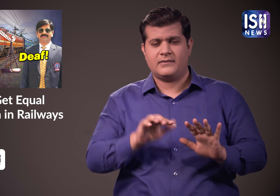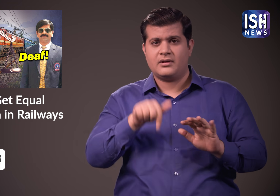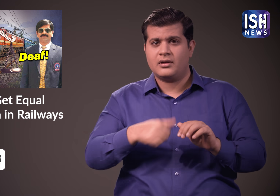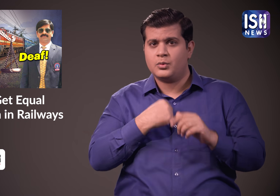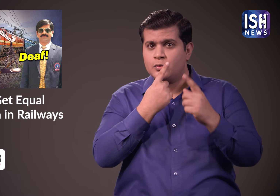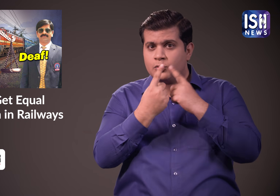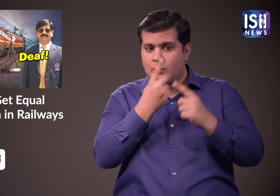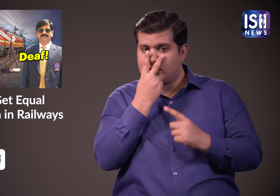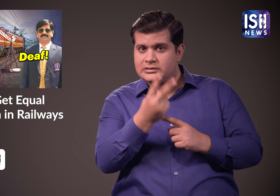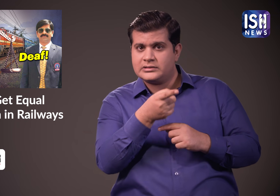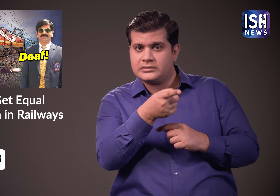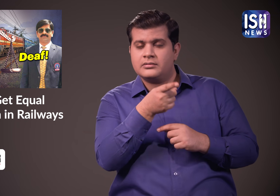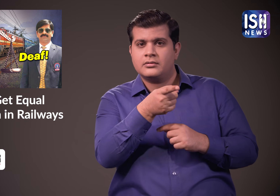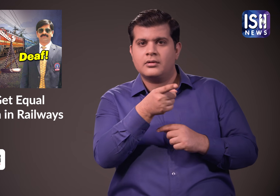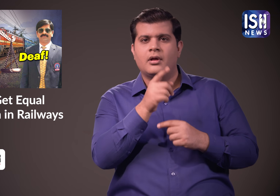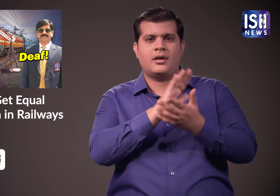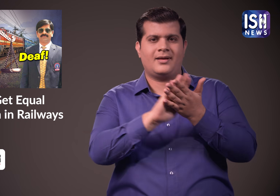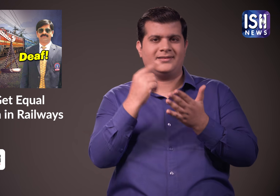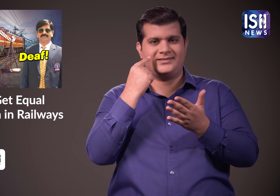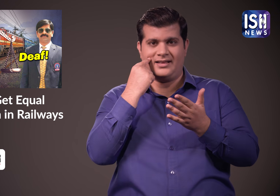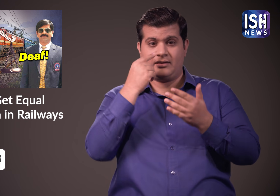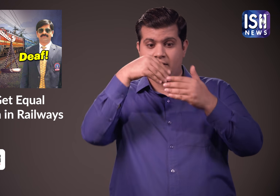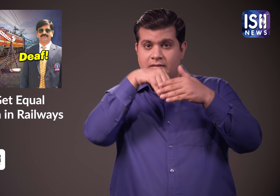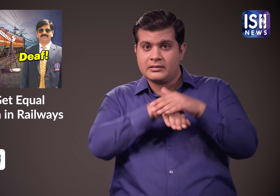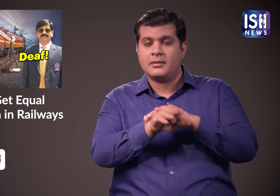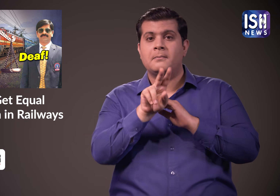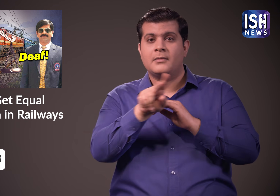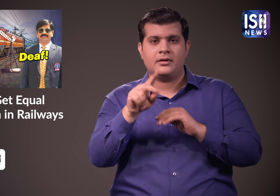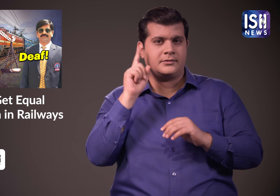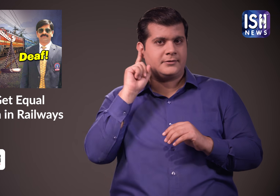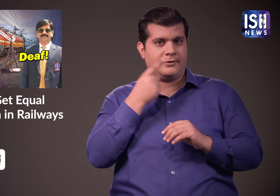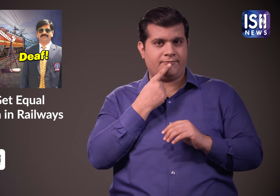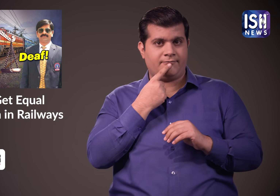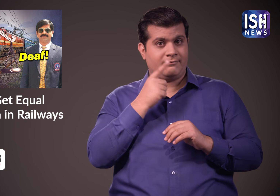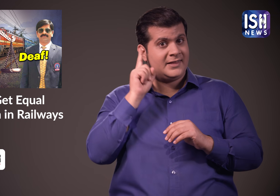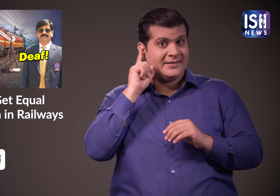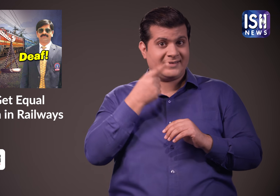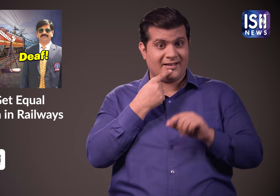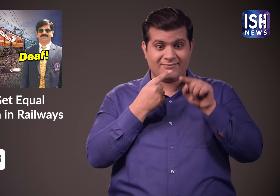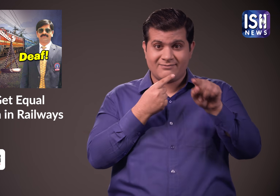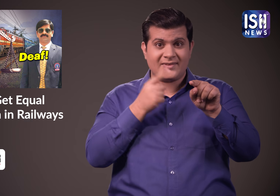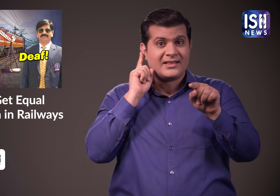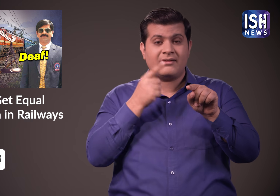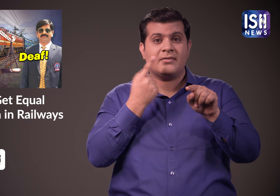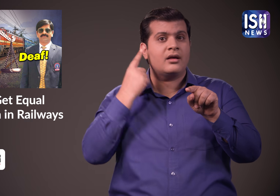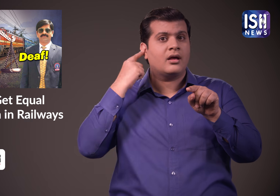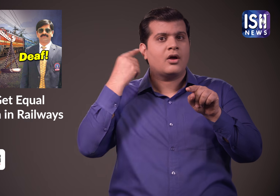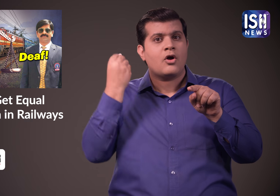RPWD अधिनियम में उन्ट डेफ का उलेख है, जिनका यूरिं लॉस सतर डीवी से अधिक है। उन्हें शवन